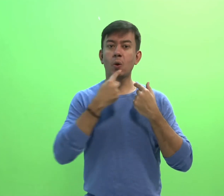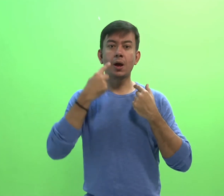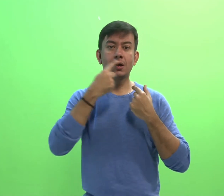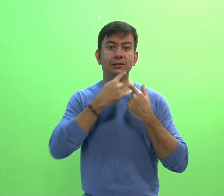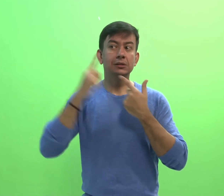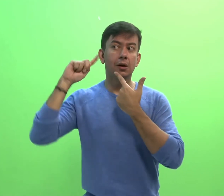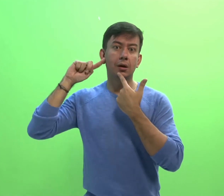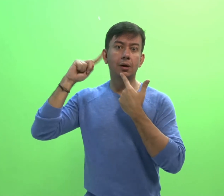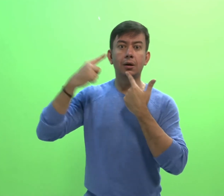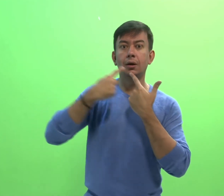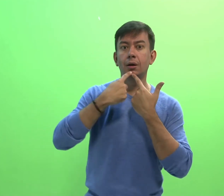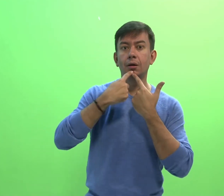Bem próximo.